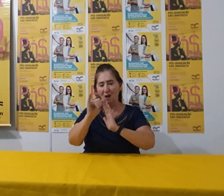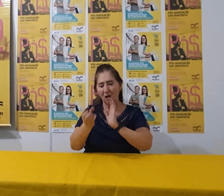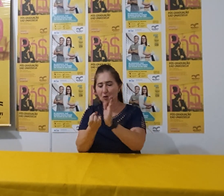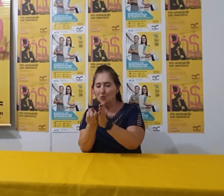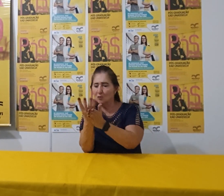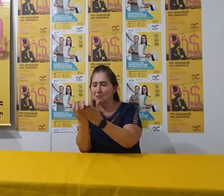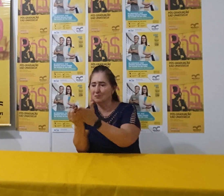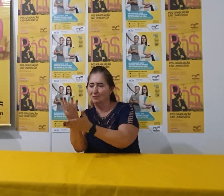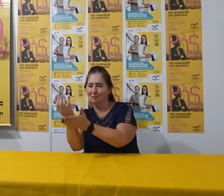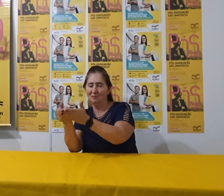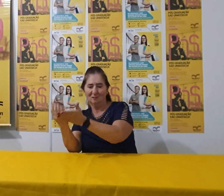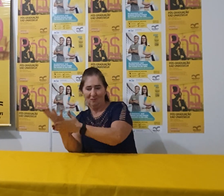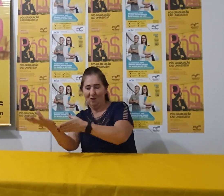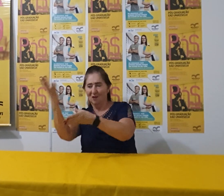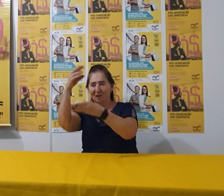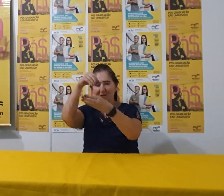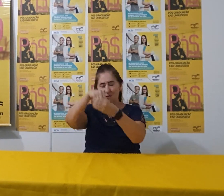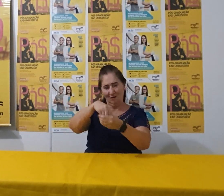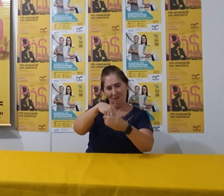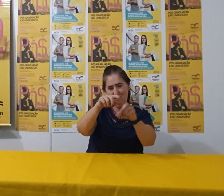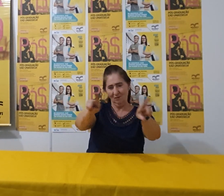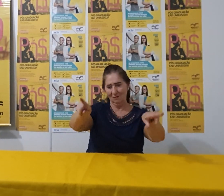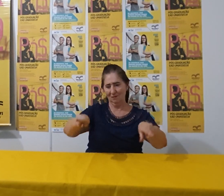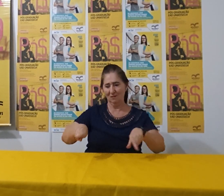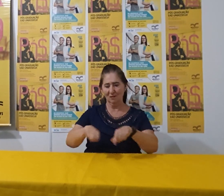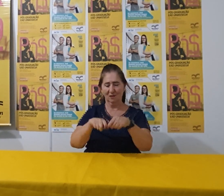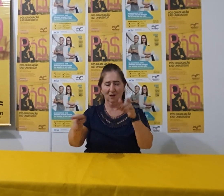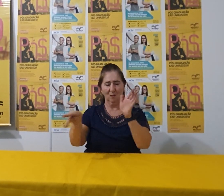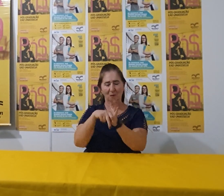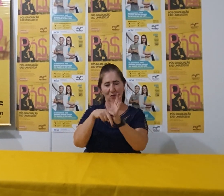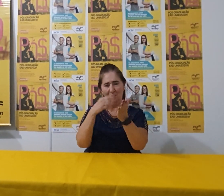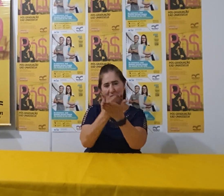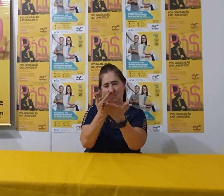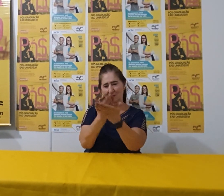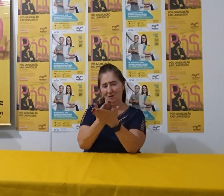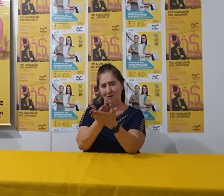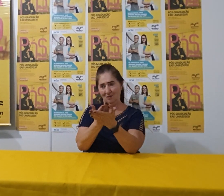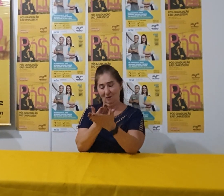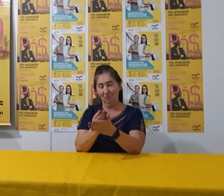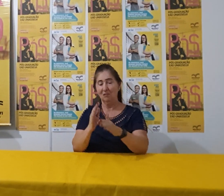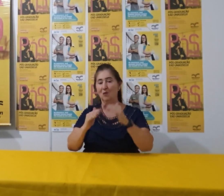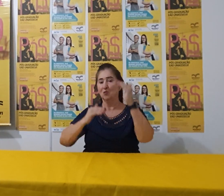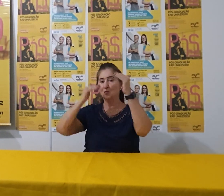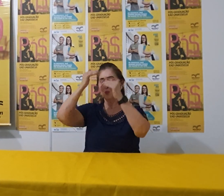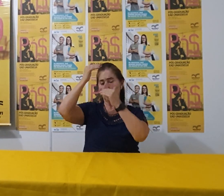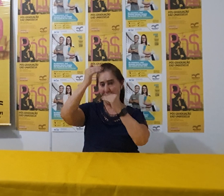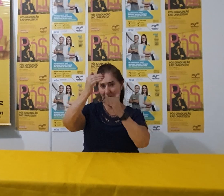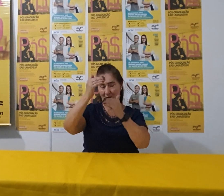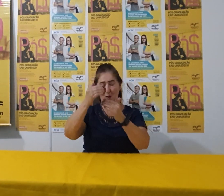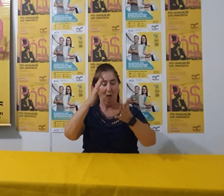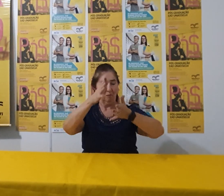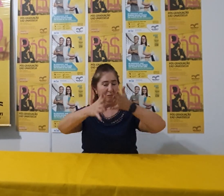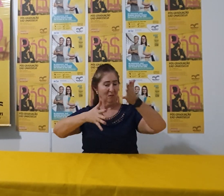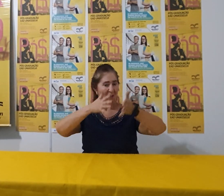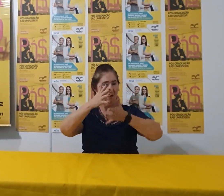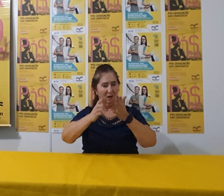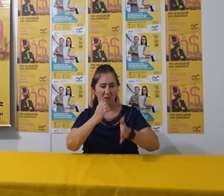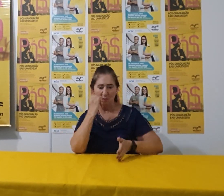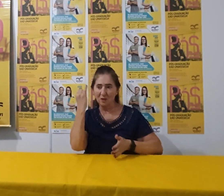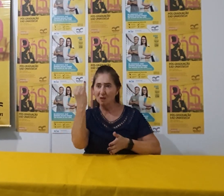seja inserido no contexto educacional. Sobre o uso da Libras em relação à língua portuguesa, o